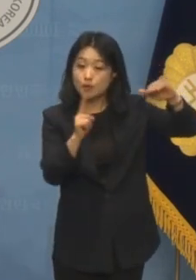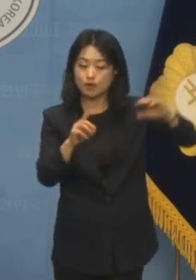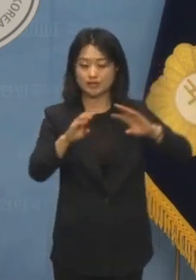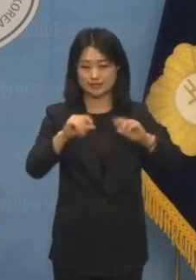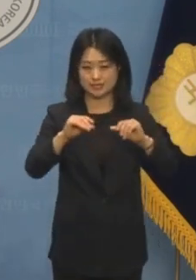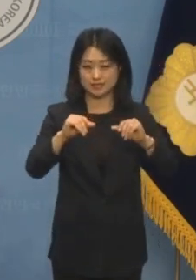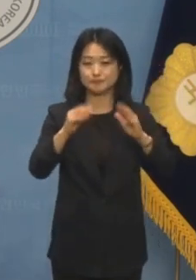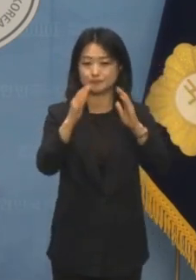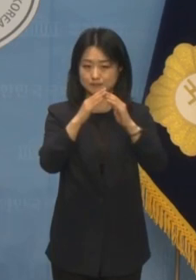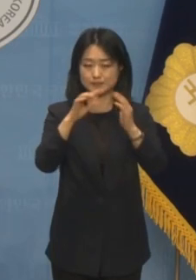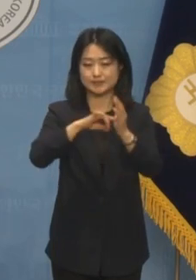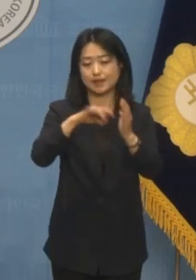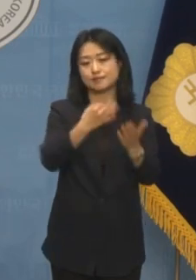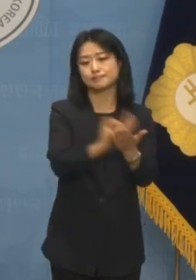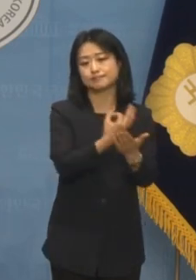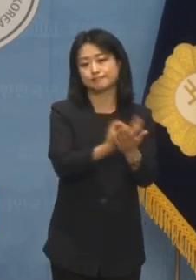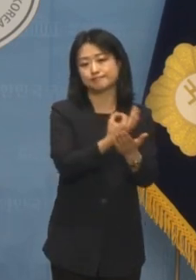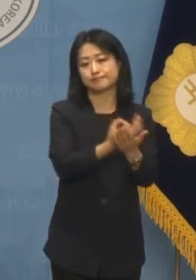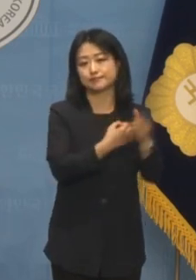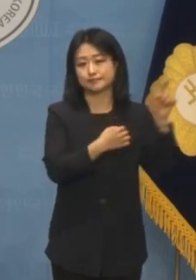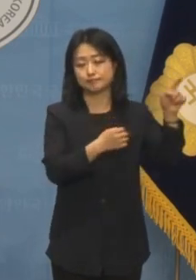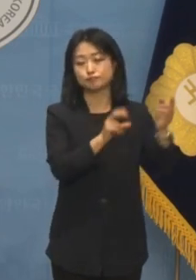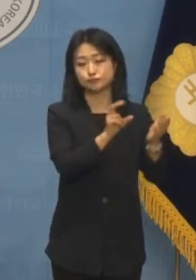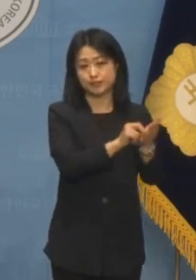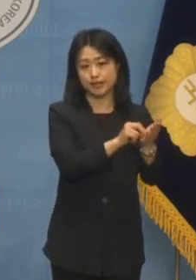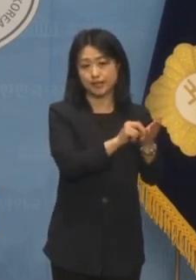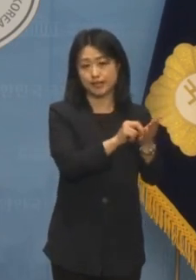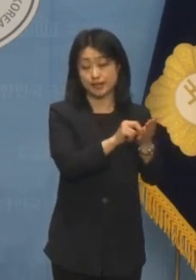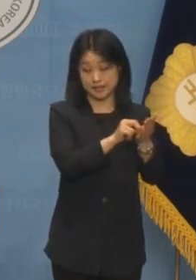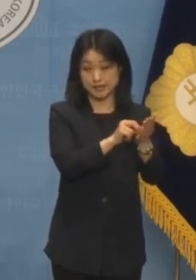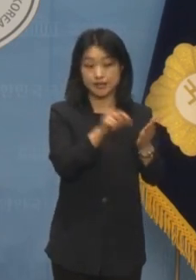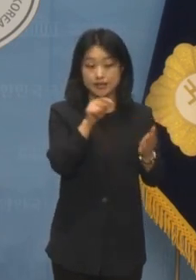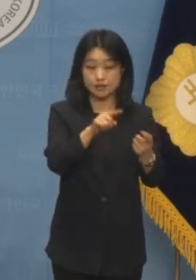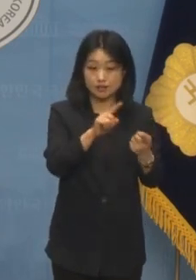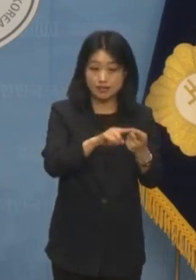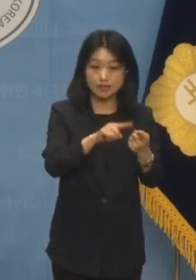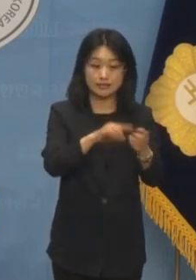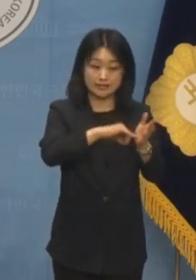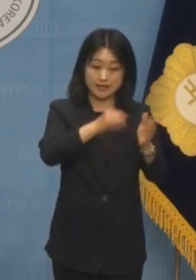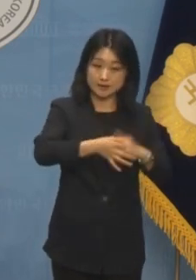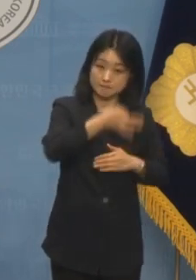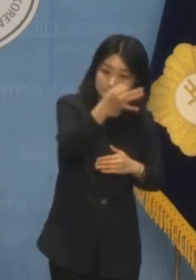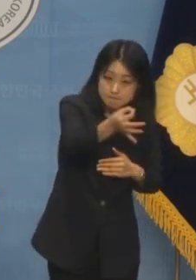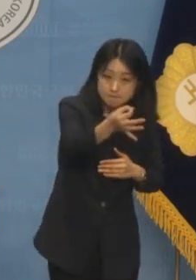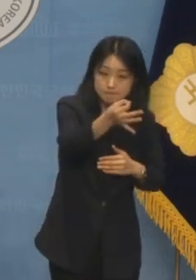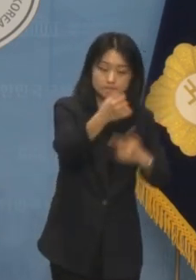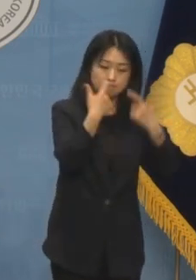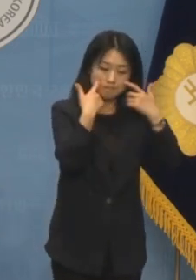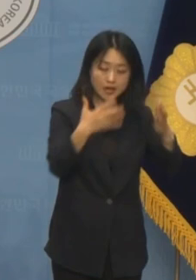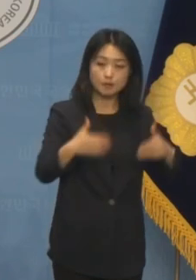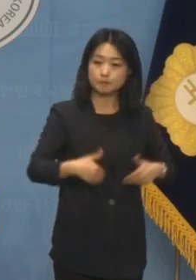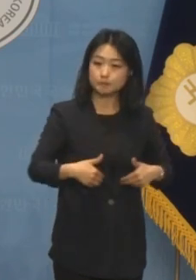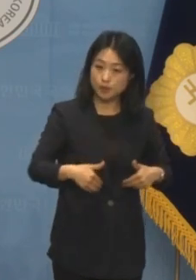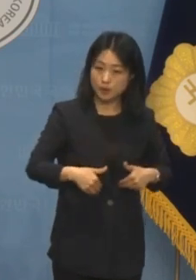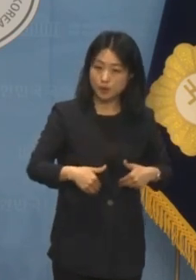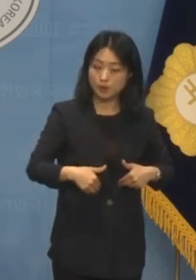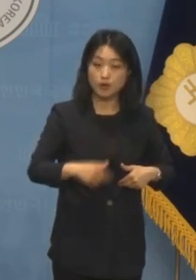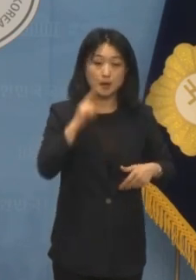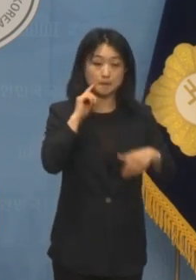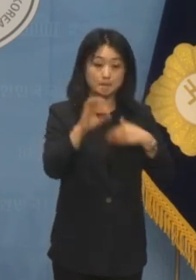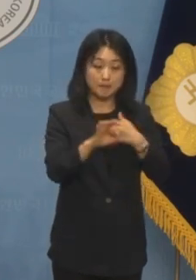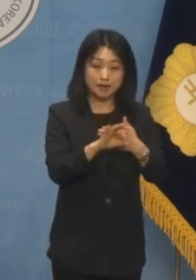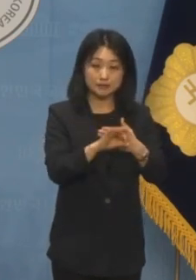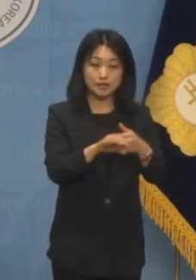부동산 불로소득입니다. 종부세는 부동산 불로소득을 차단하는 효과가 분명하므로 이를